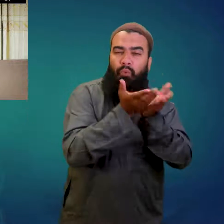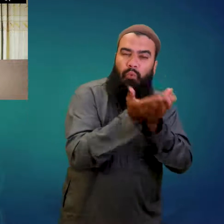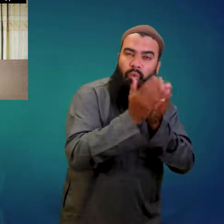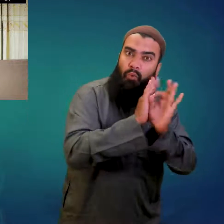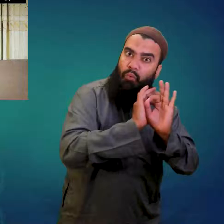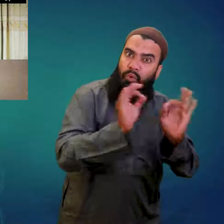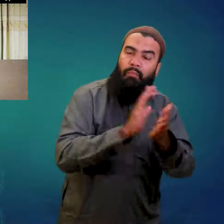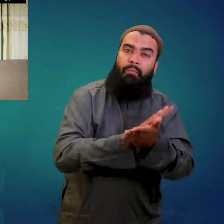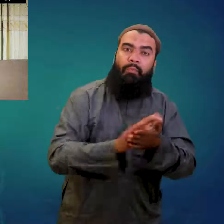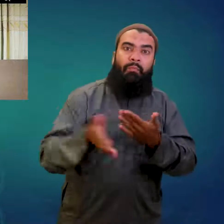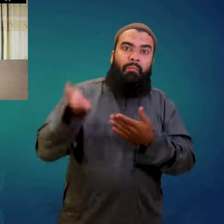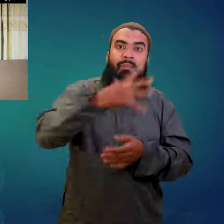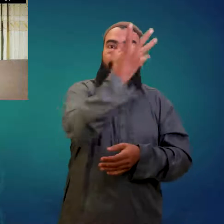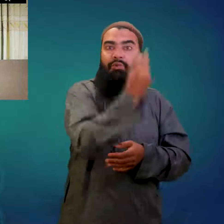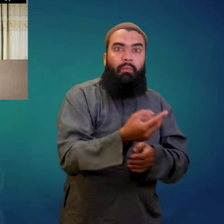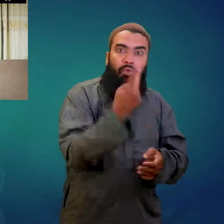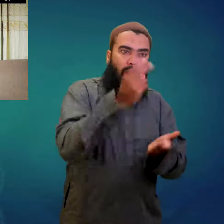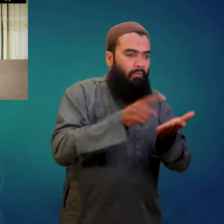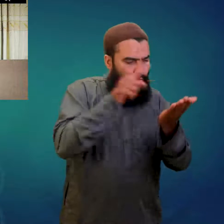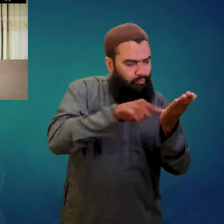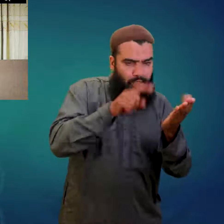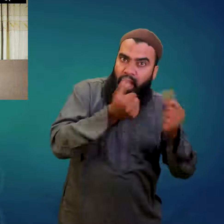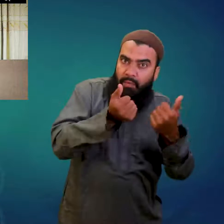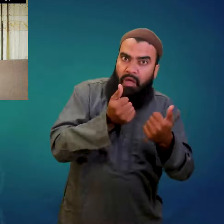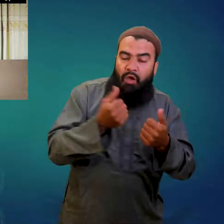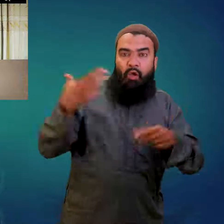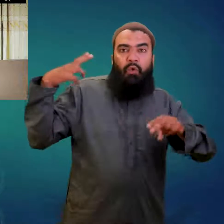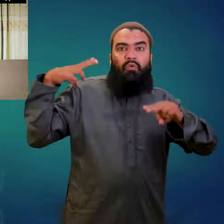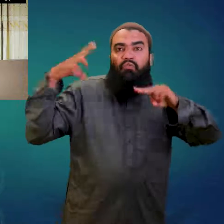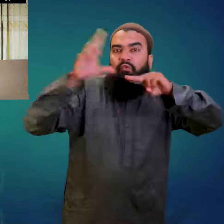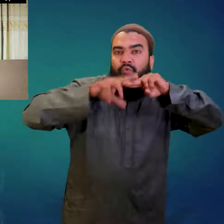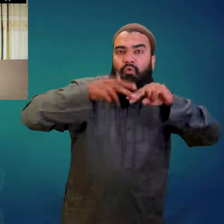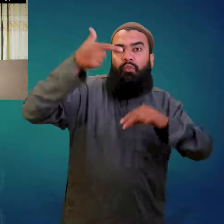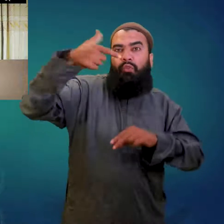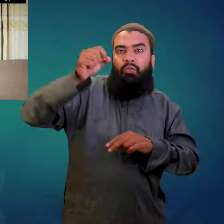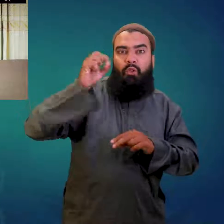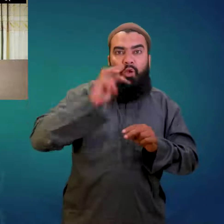لیے تو یہی درجہ اس کو صبح تک حاصل ہوگا۔